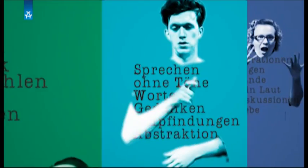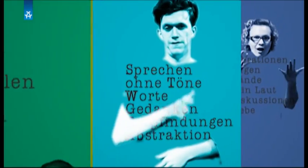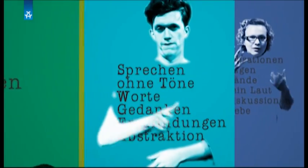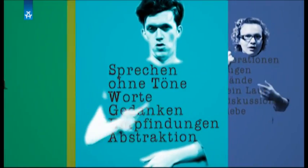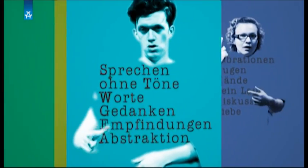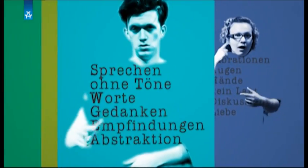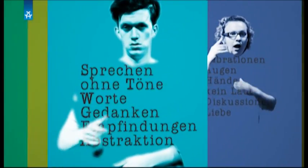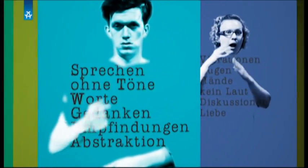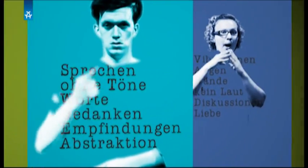Musik